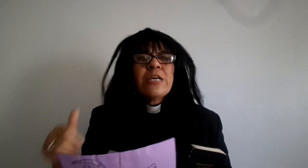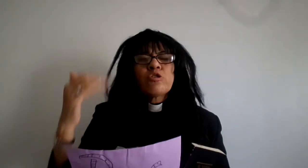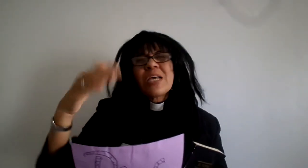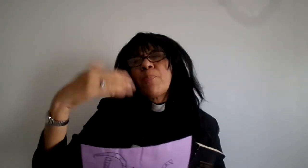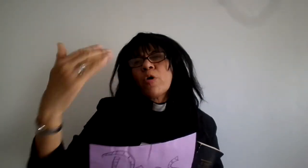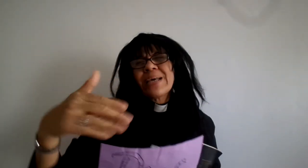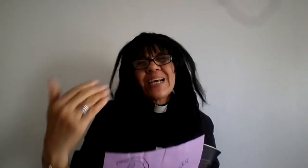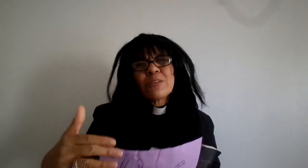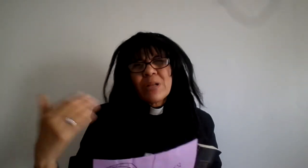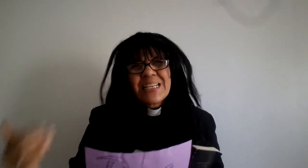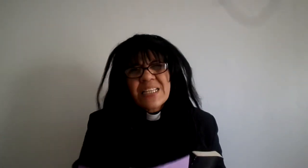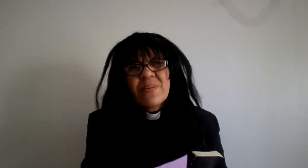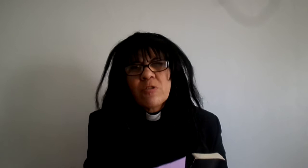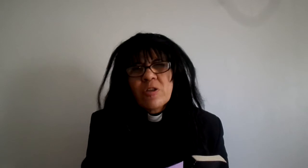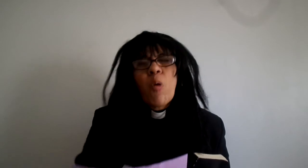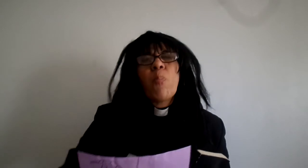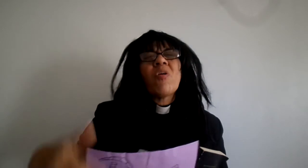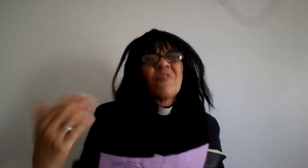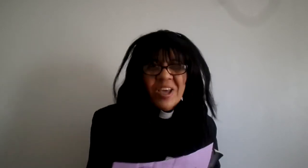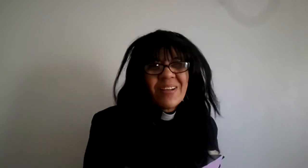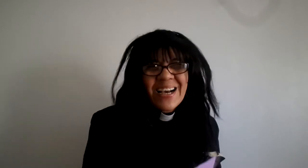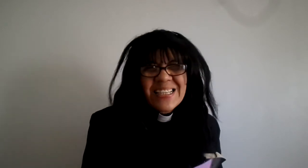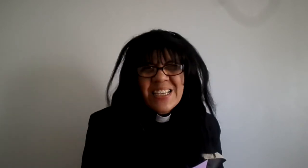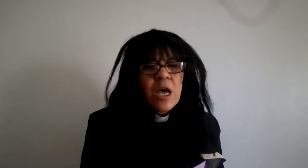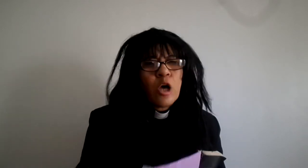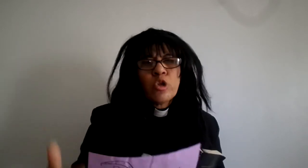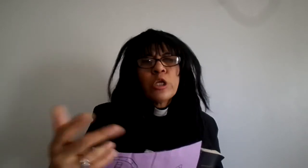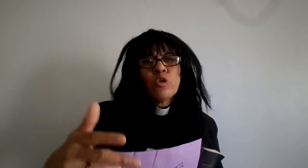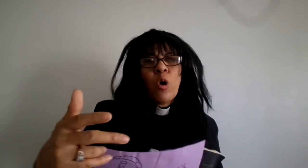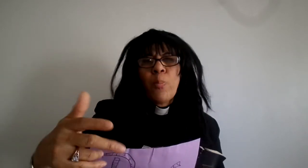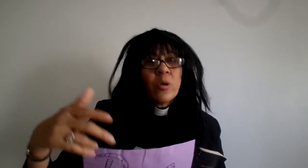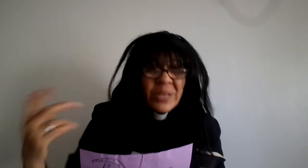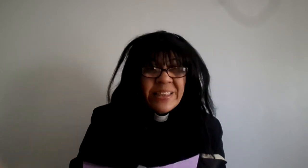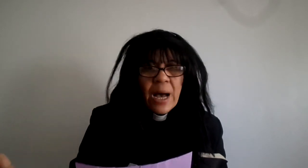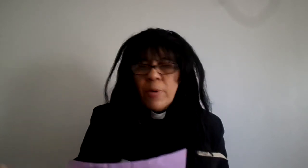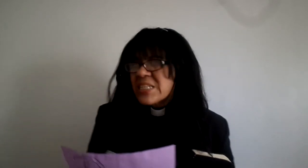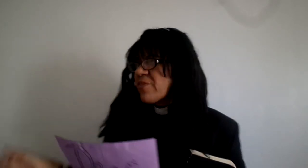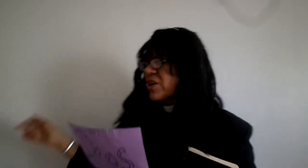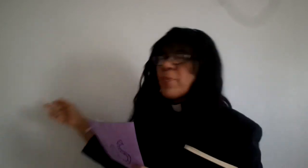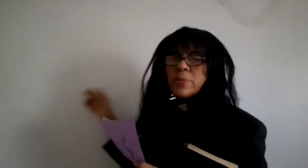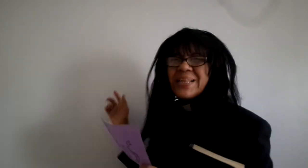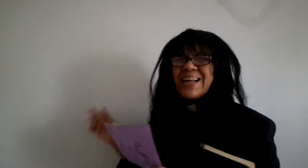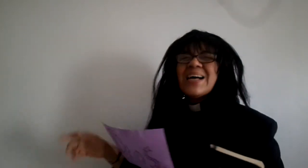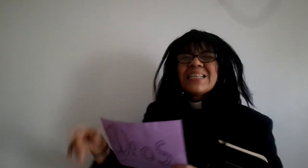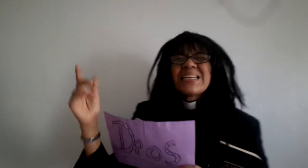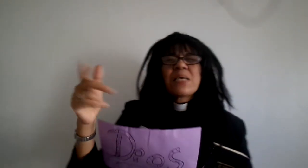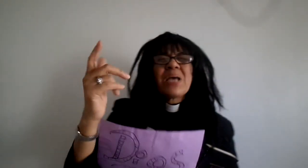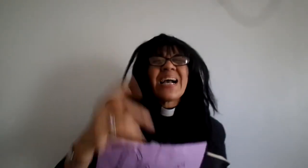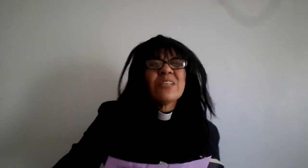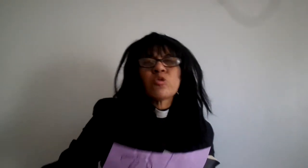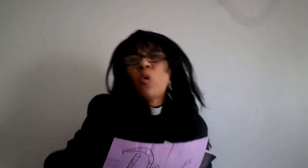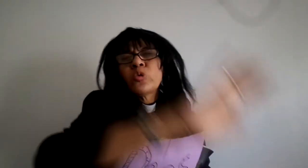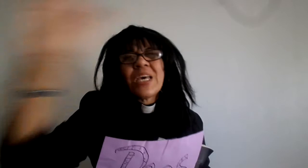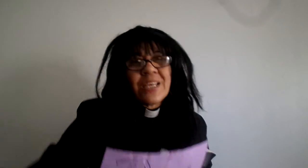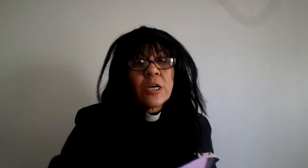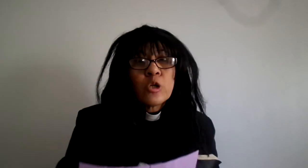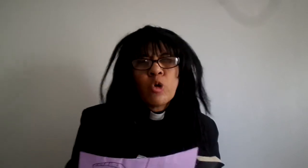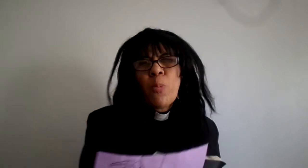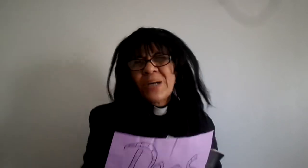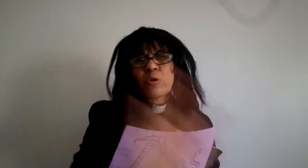entonces, ¿por qué es que tú le estás sirviendo a Dios? Por fe, ¿verdad que sí? Y no por vista. Porque si fuera por vista, ya se habían caído todos ustedes, todos los pastores,